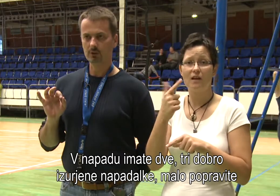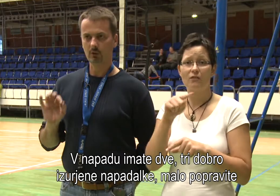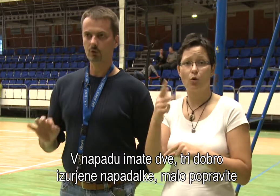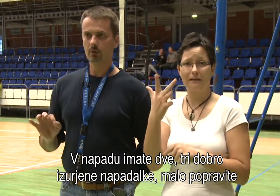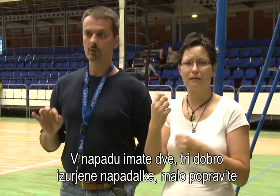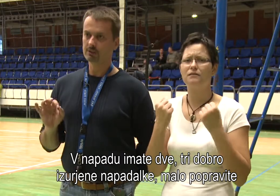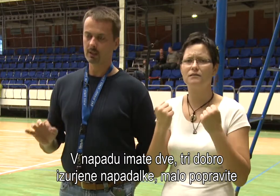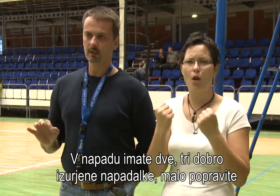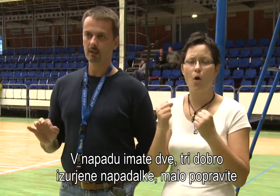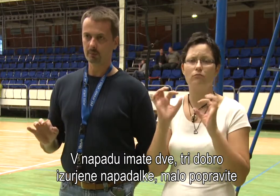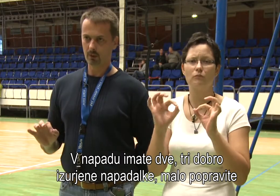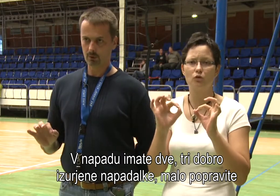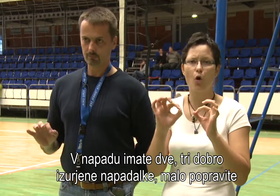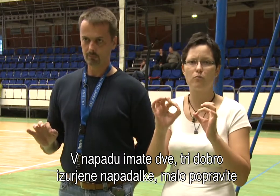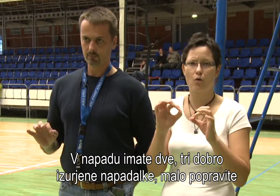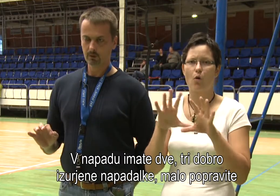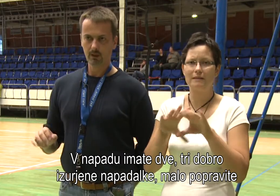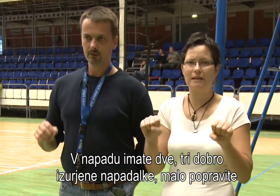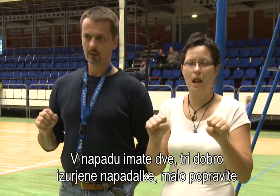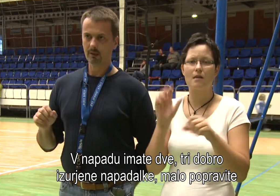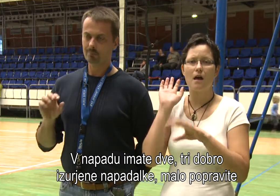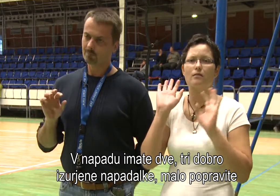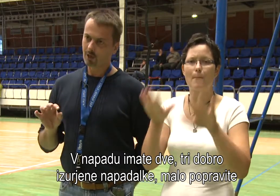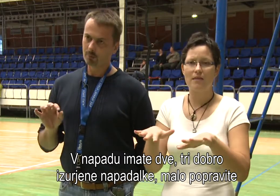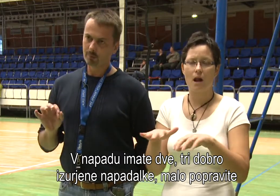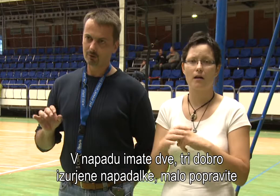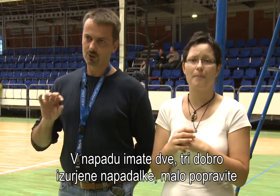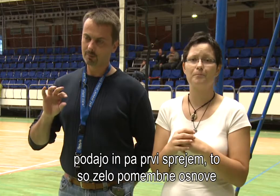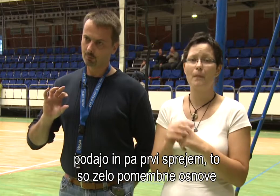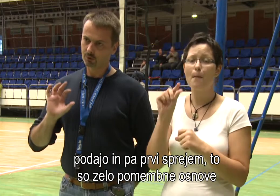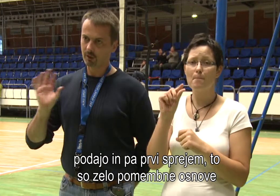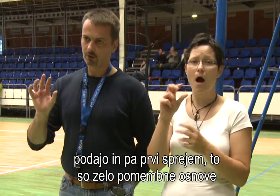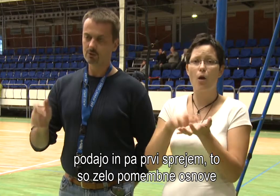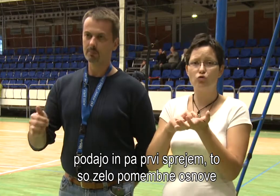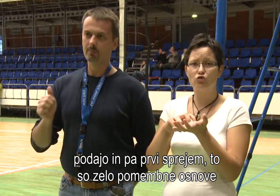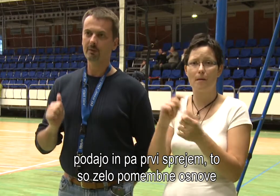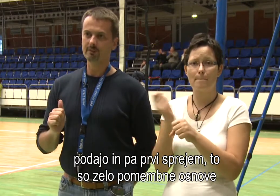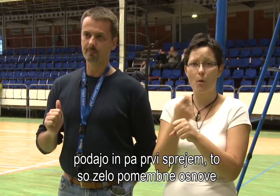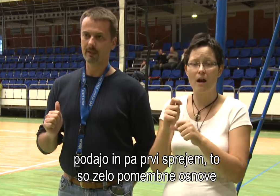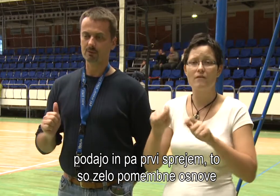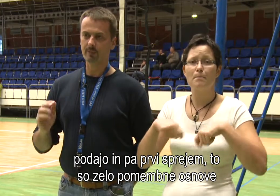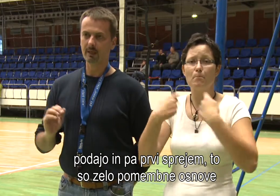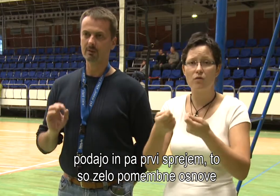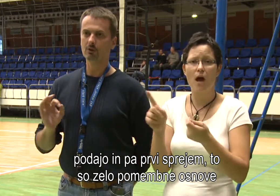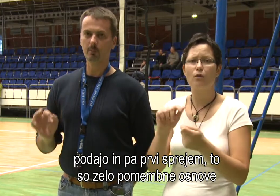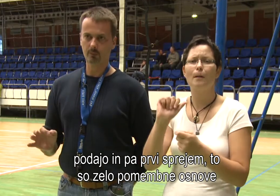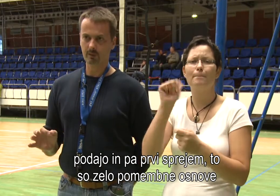zelo dobro izdelane napadalke. Tako da malo popravite še podajo, pa prvi sprejem. Sprejem je zelo pomembno